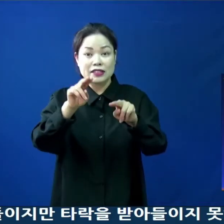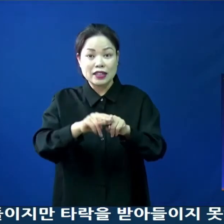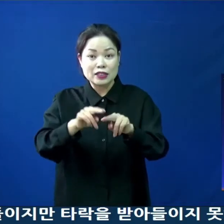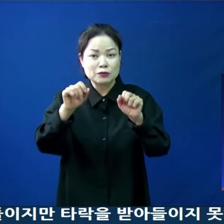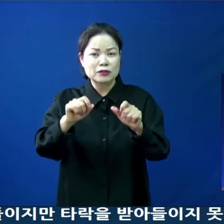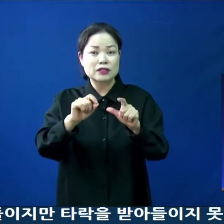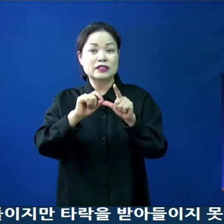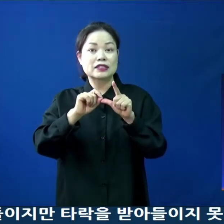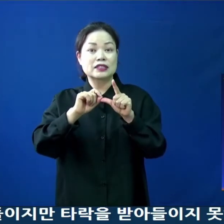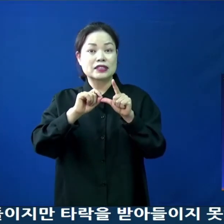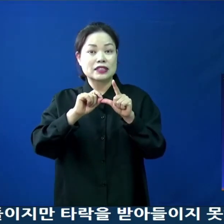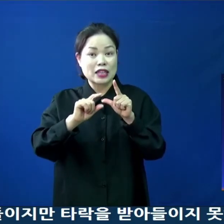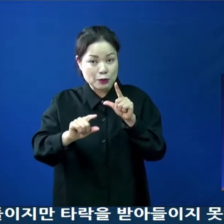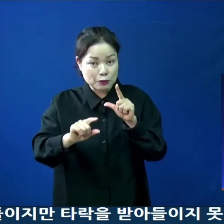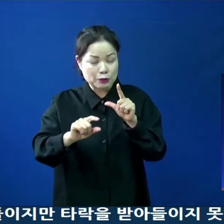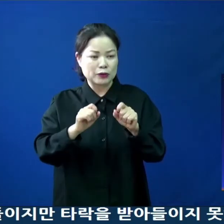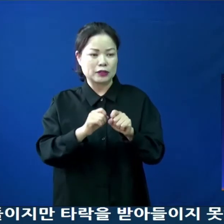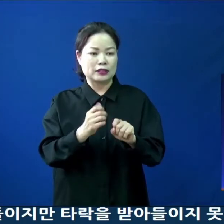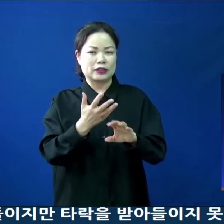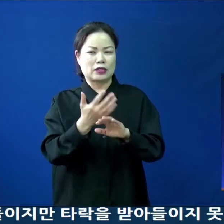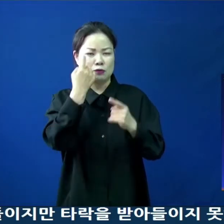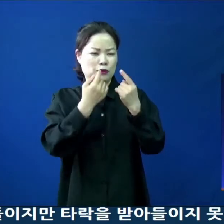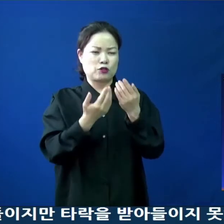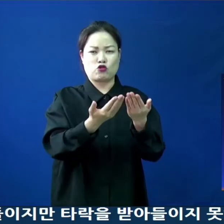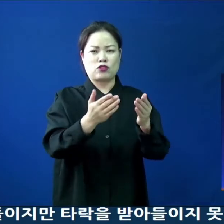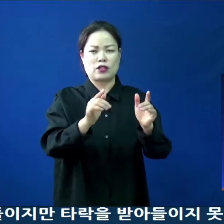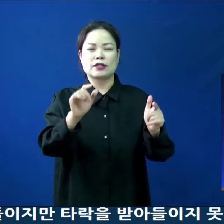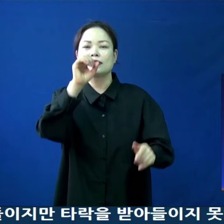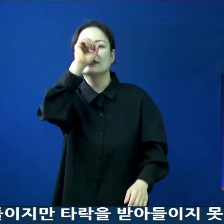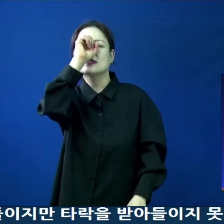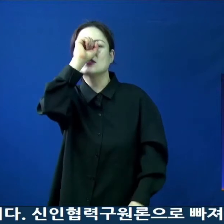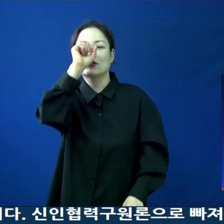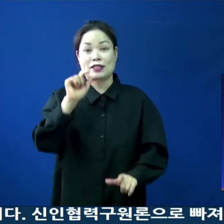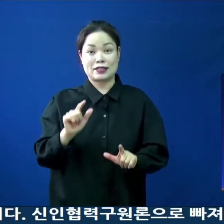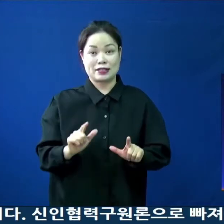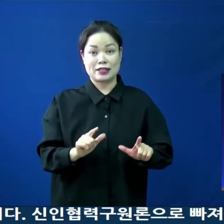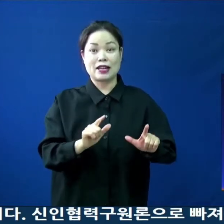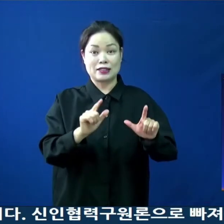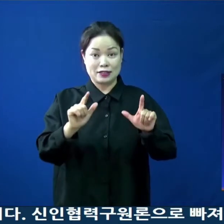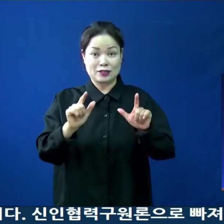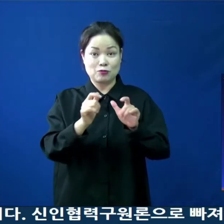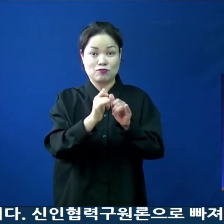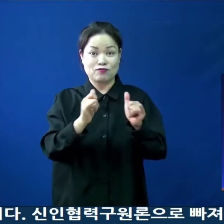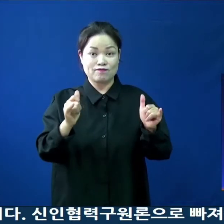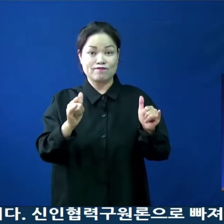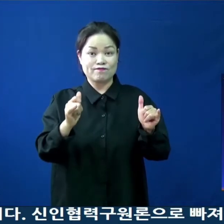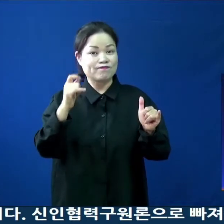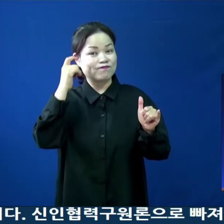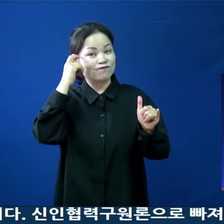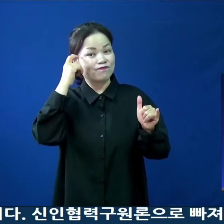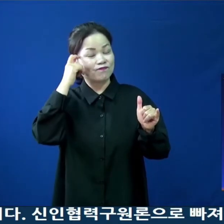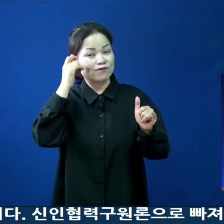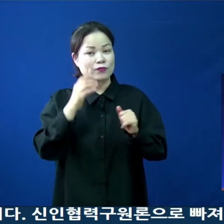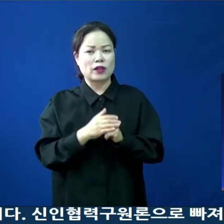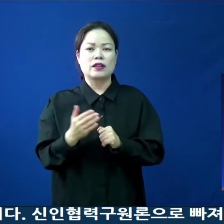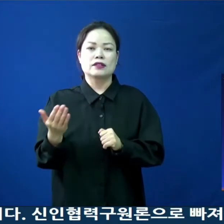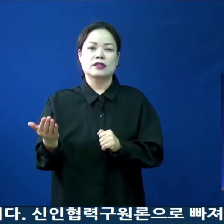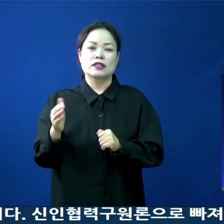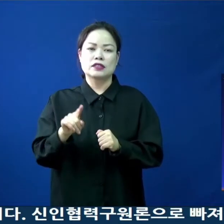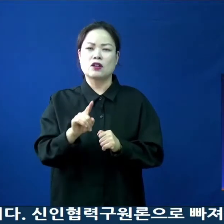분들도 대부분 다른 사람에게 피해 주지 않고 선하게 사시는 분들이라고 생각합니다. 그러나